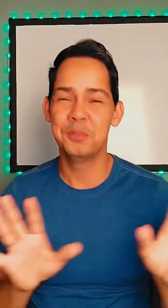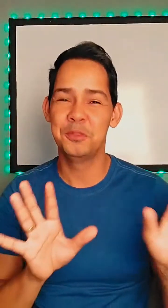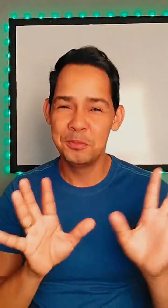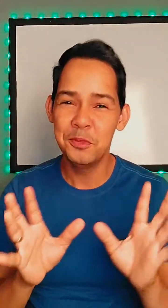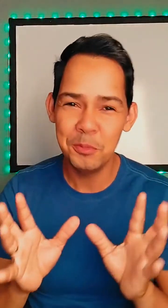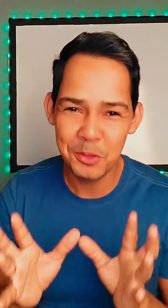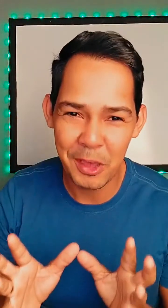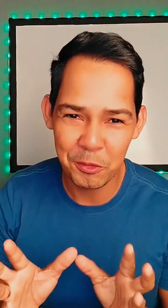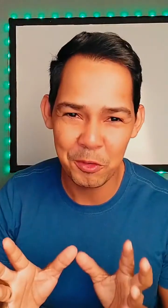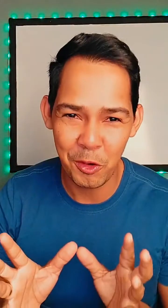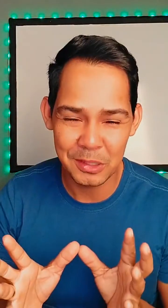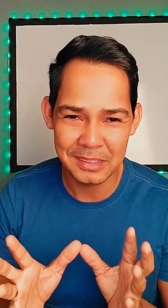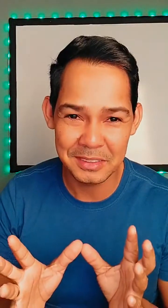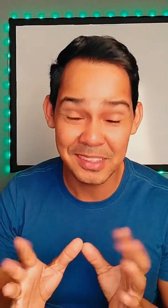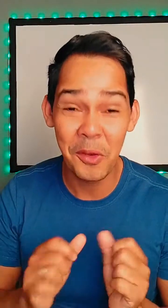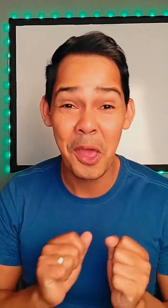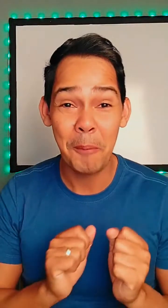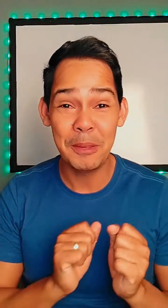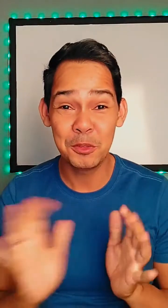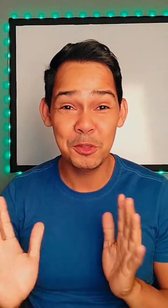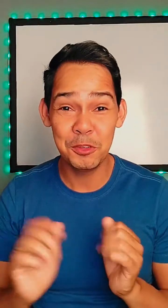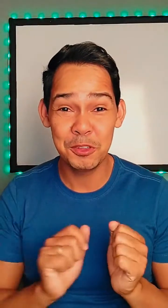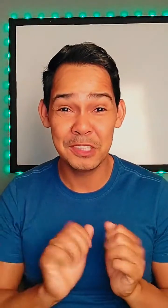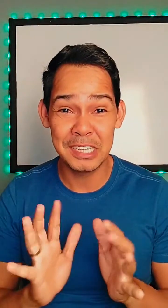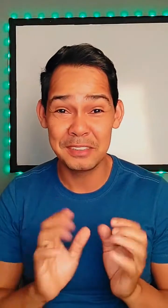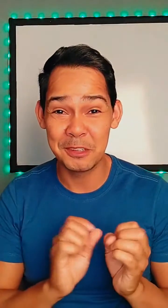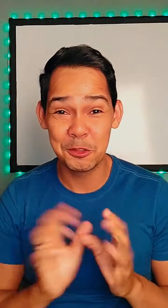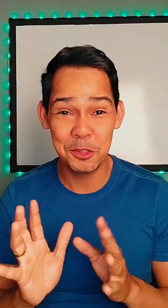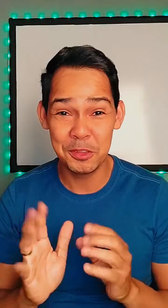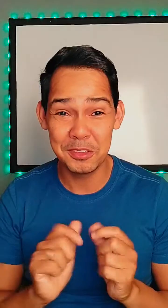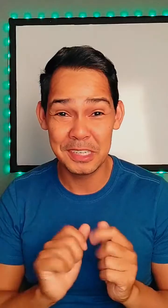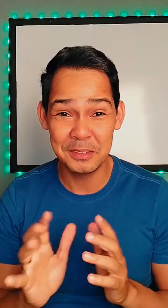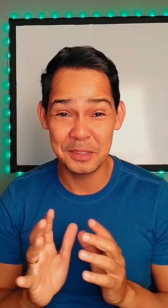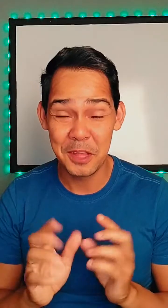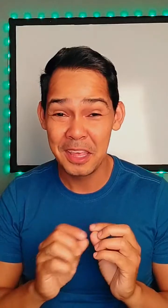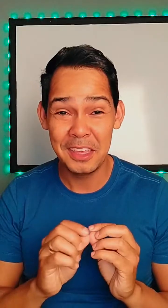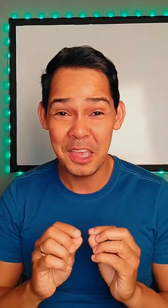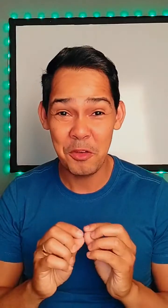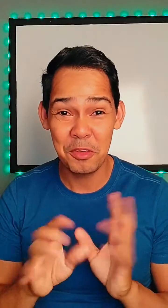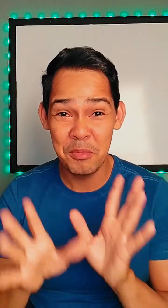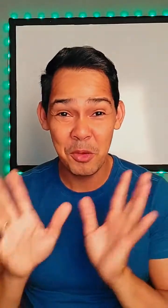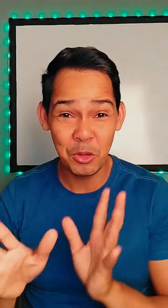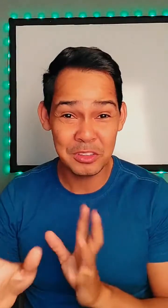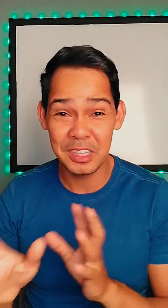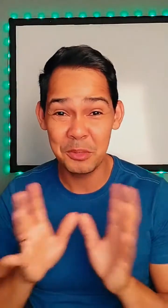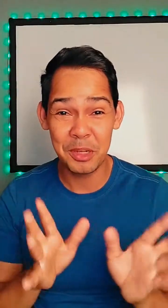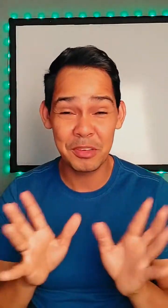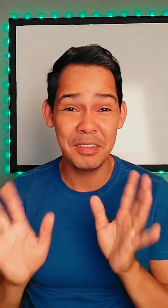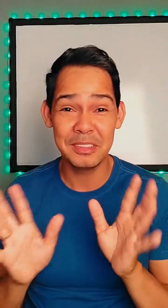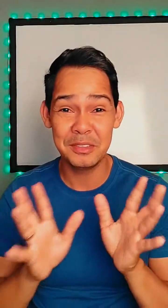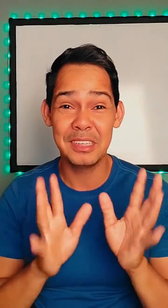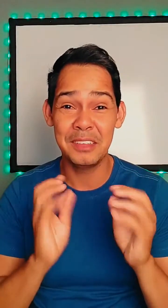não mudar o foco da atenção, mas tudo eu fico sinalizando, tudo eu fico sinalizando. E aí eu fico me coçando para não ficar fazendo sinais e